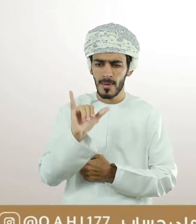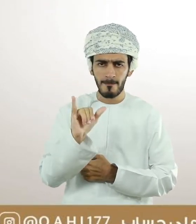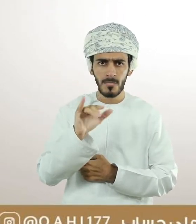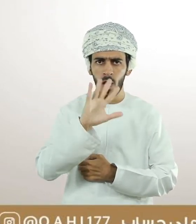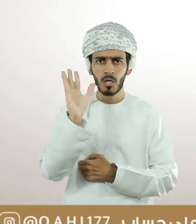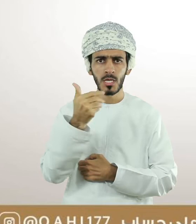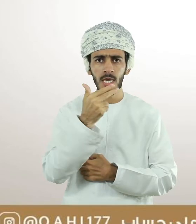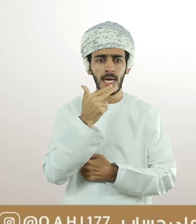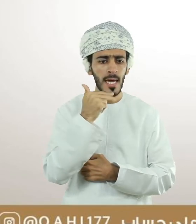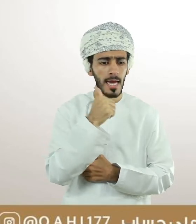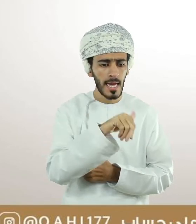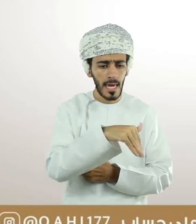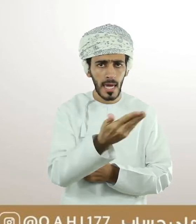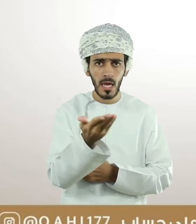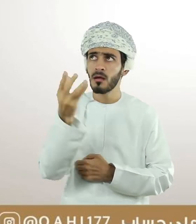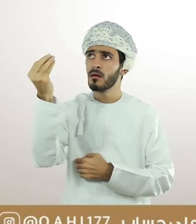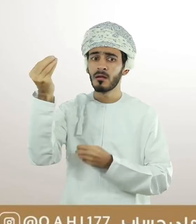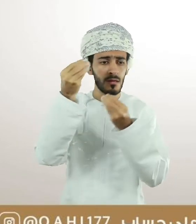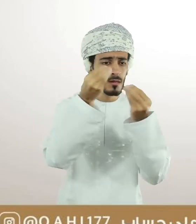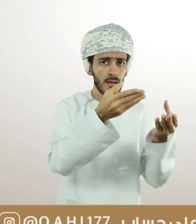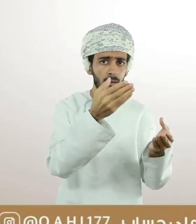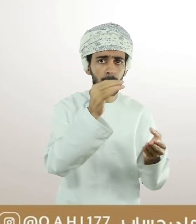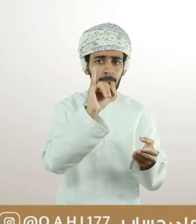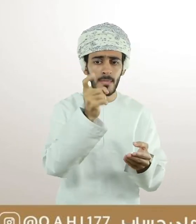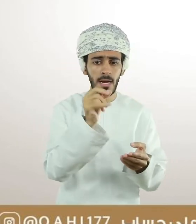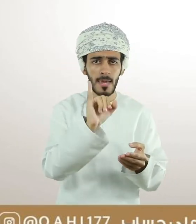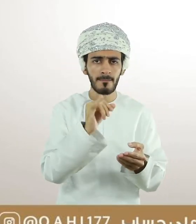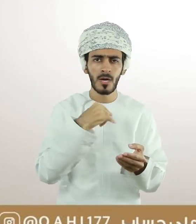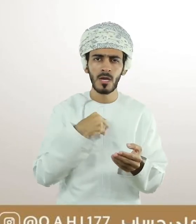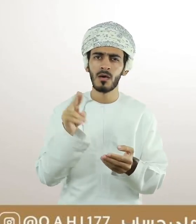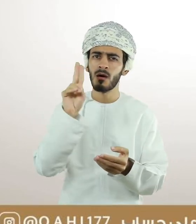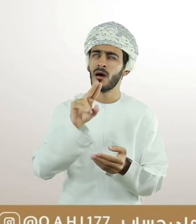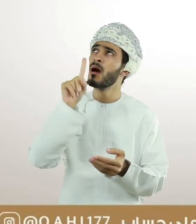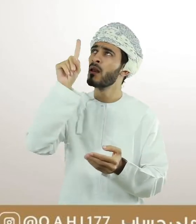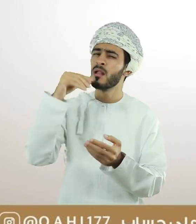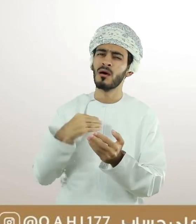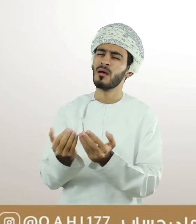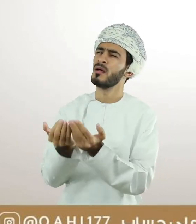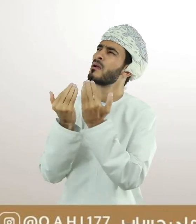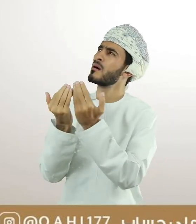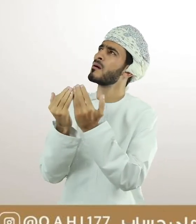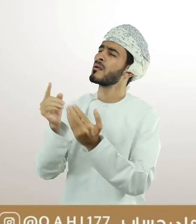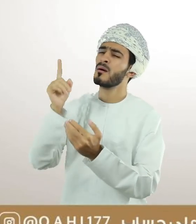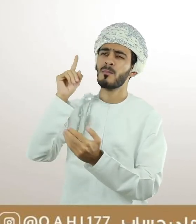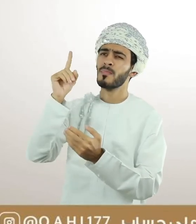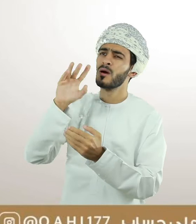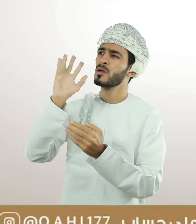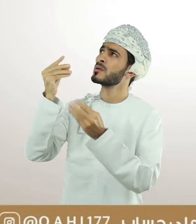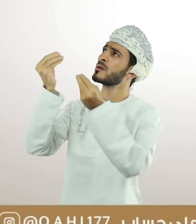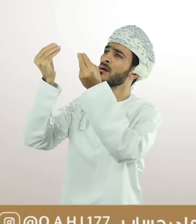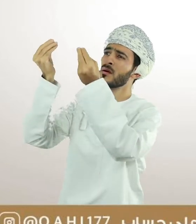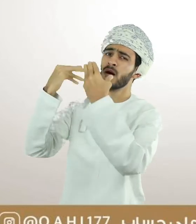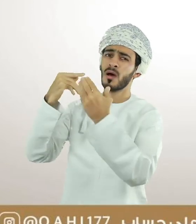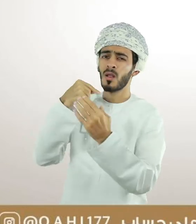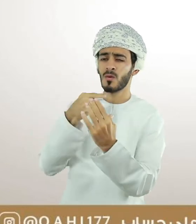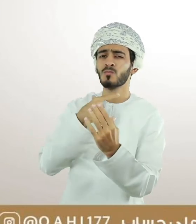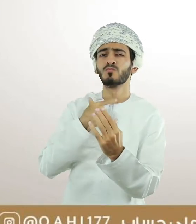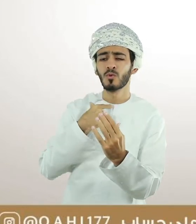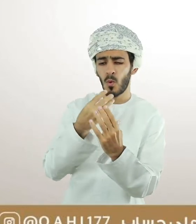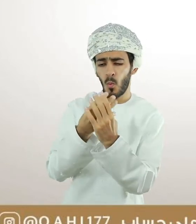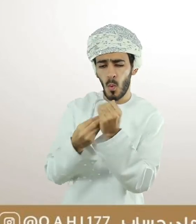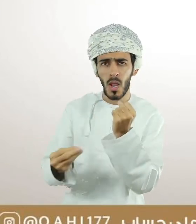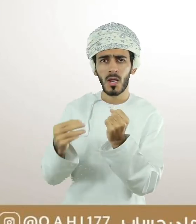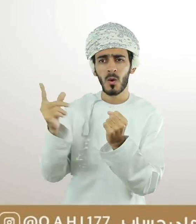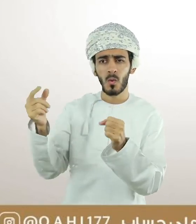هنالك دعا زكريا ربه قال رب هب لي من